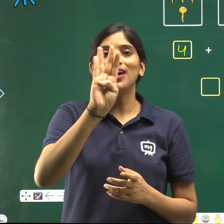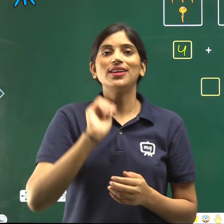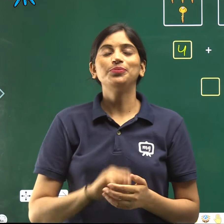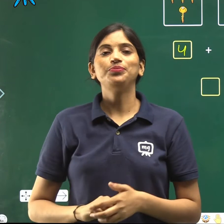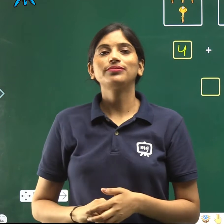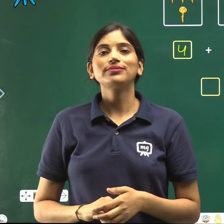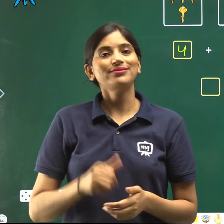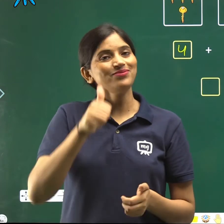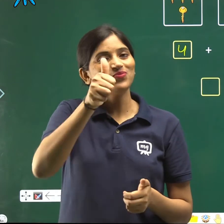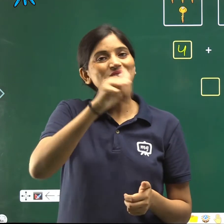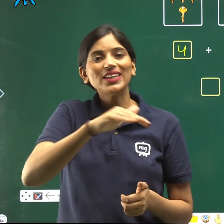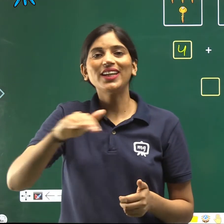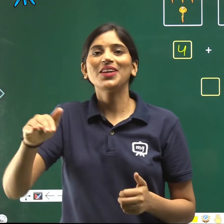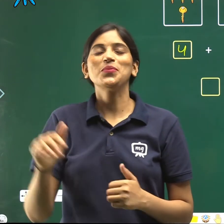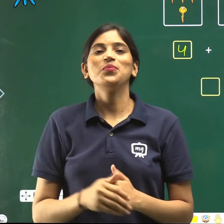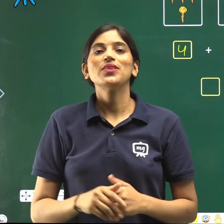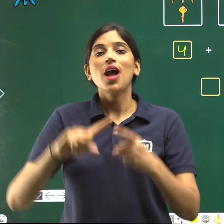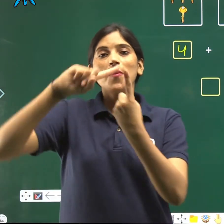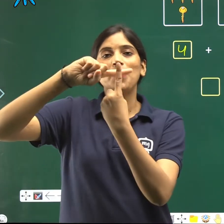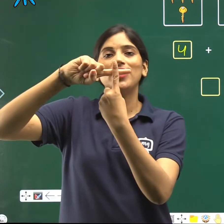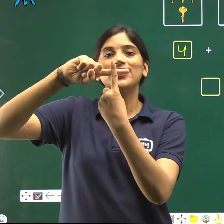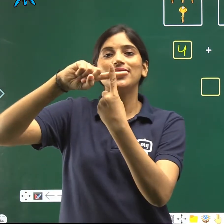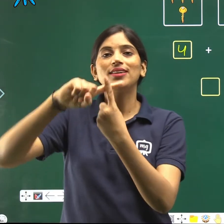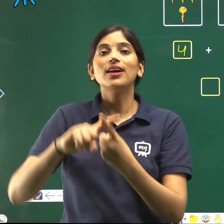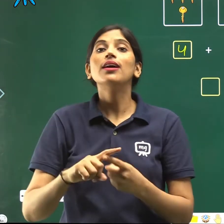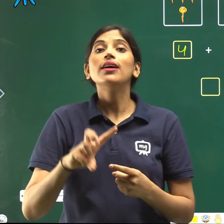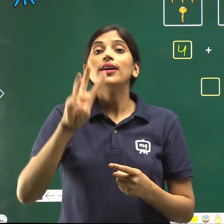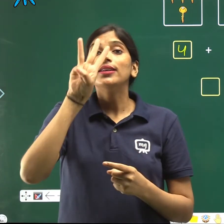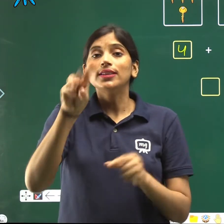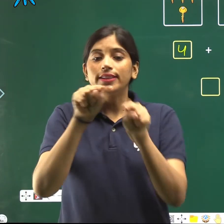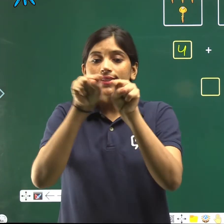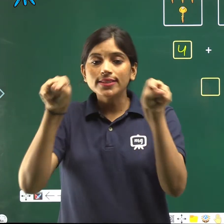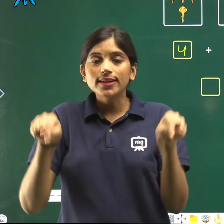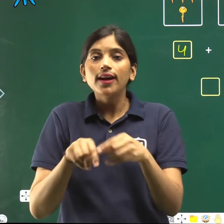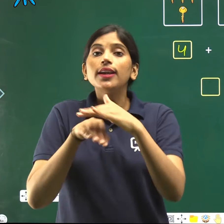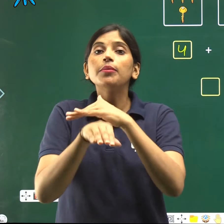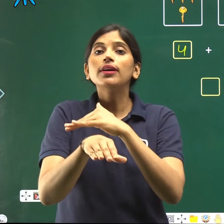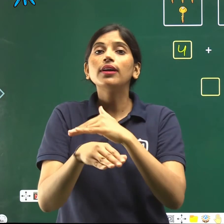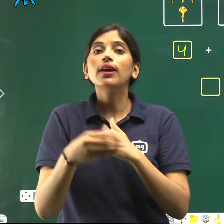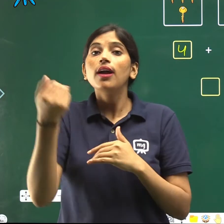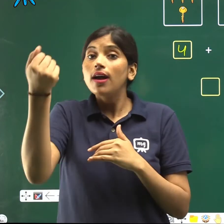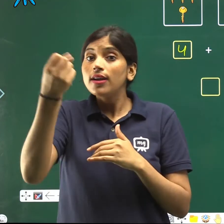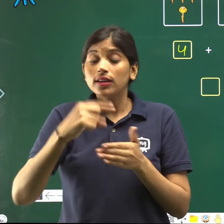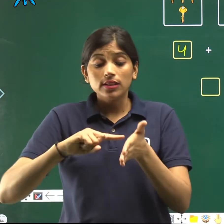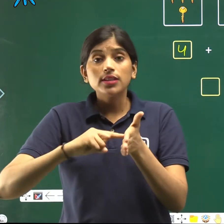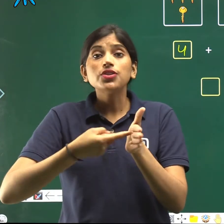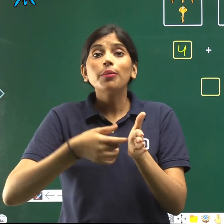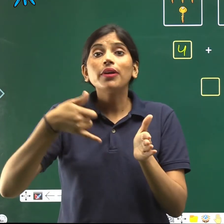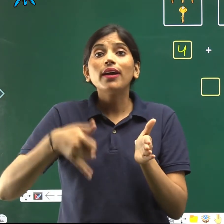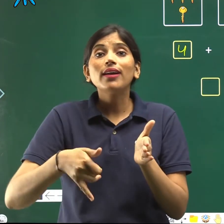4। ठीक है बच्चों, प्लस तीसरे खाने में कितनी चाबी